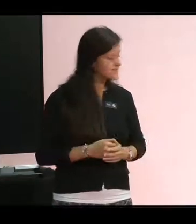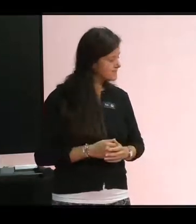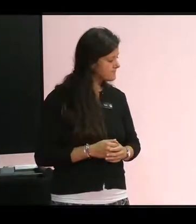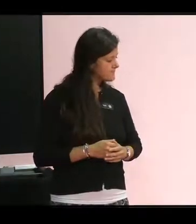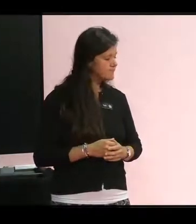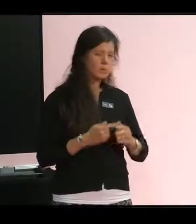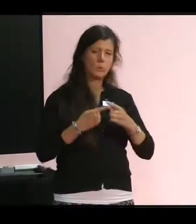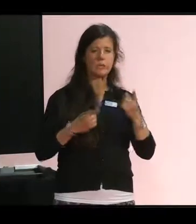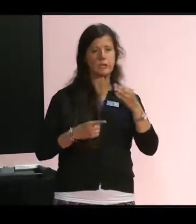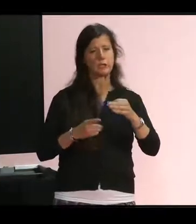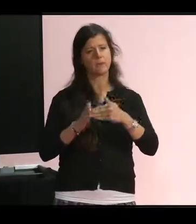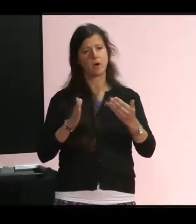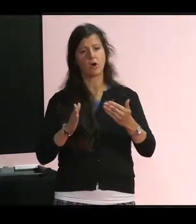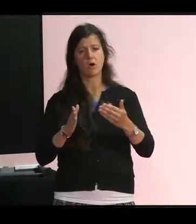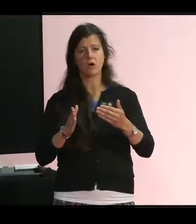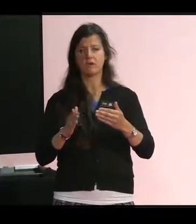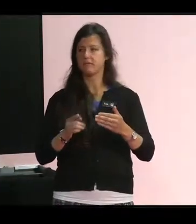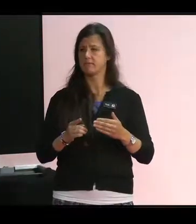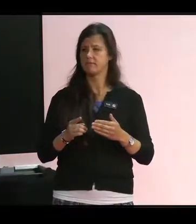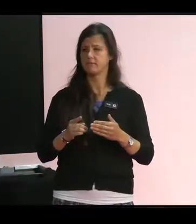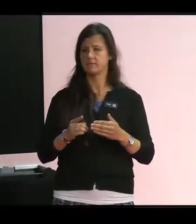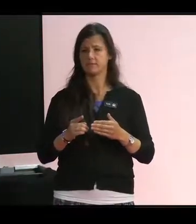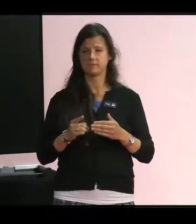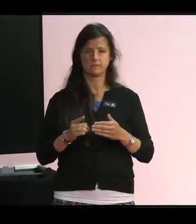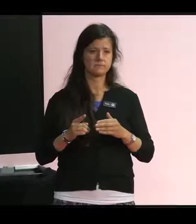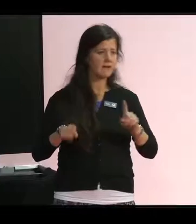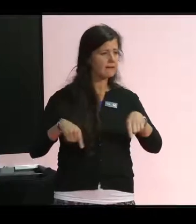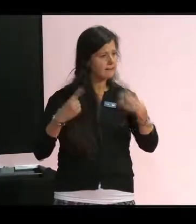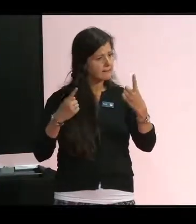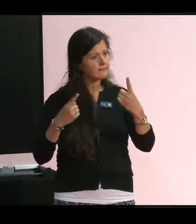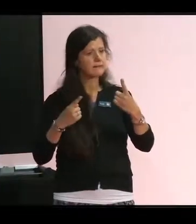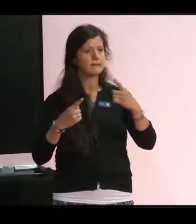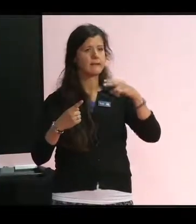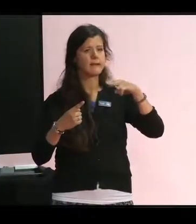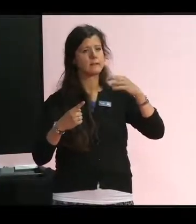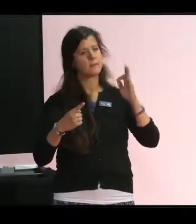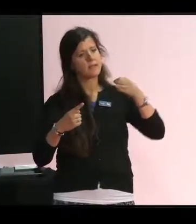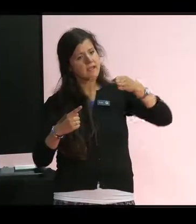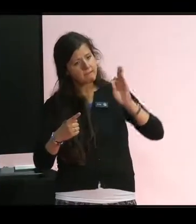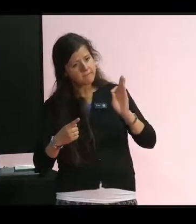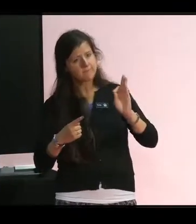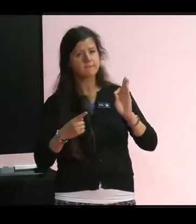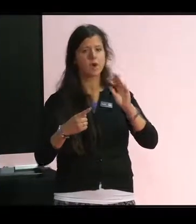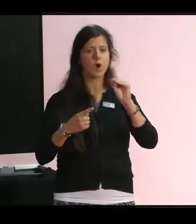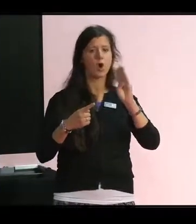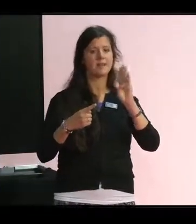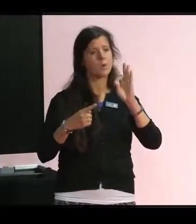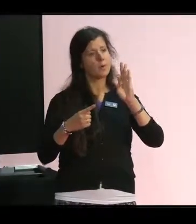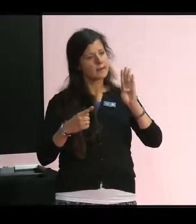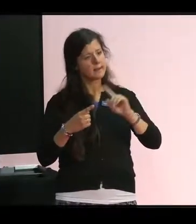olika typer av allergier. Även neuropsykiatriska funktionsnedsättningar, till exempel ADHD eller